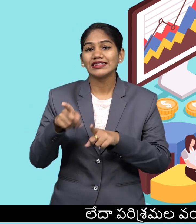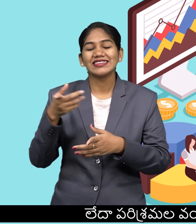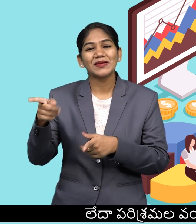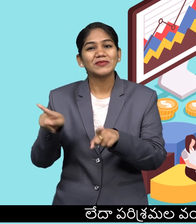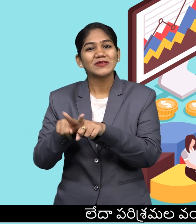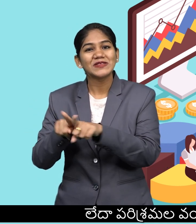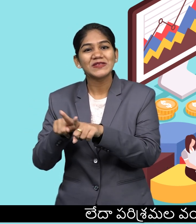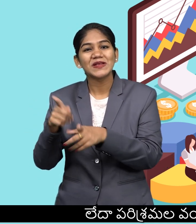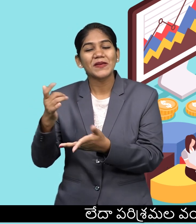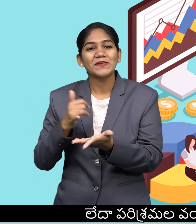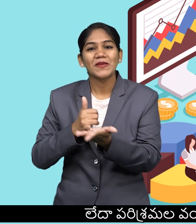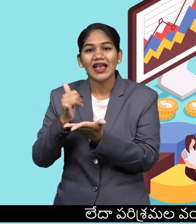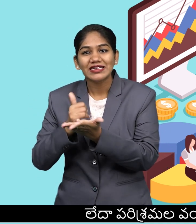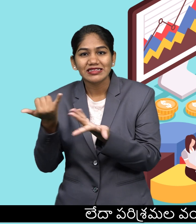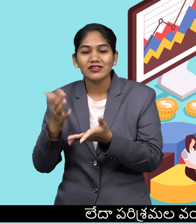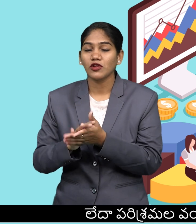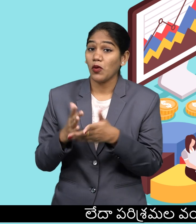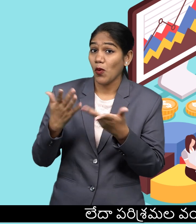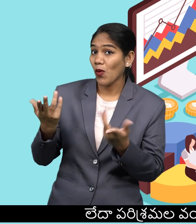చేయరు.